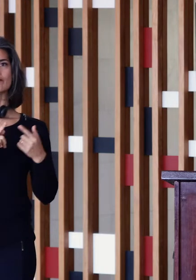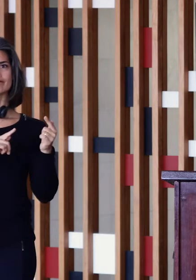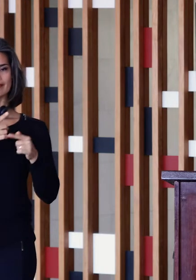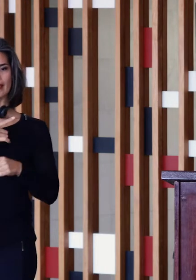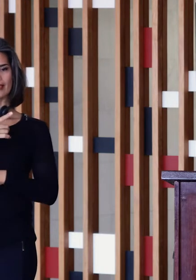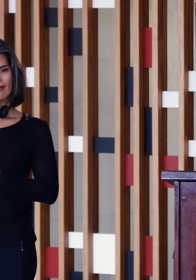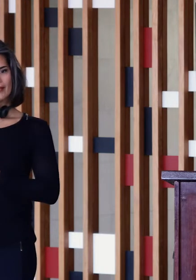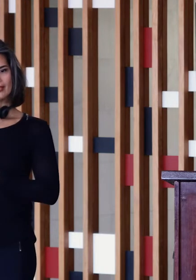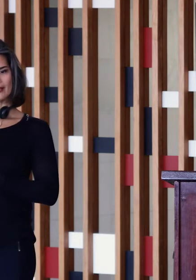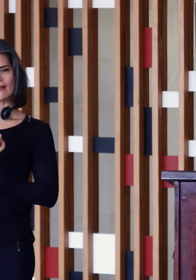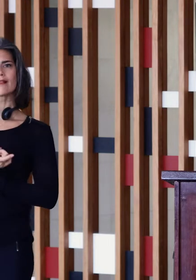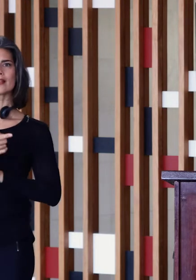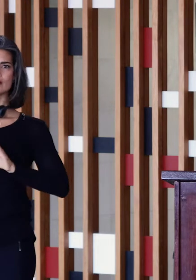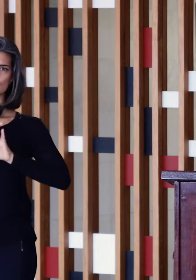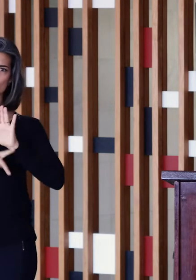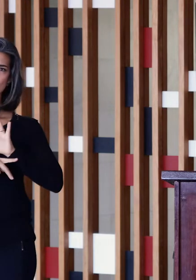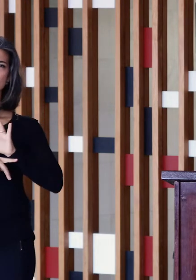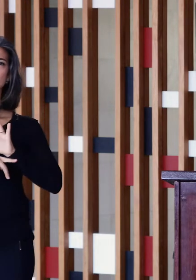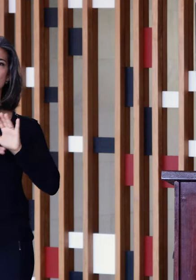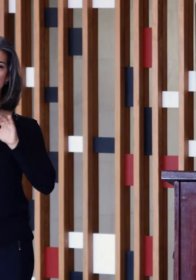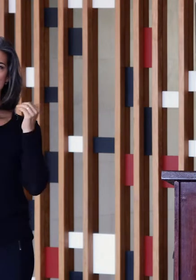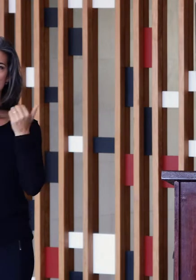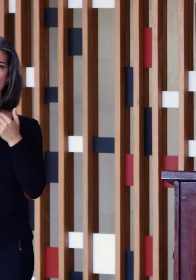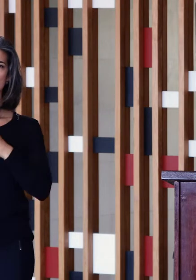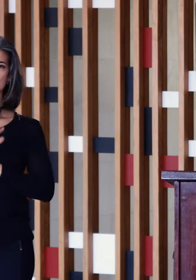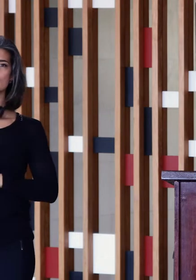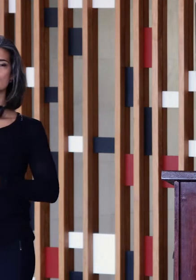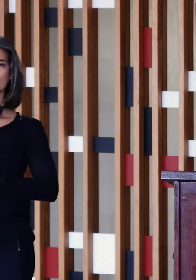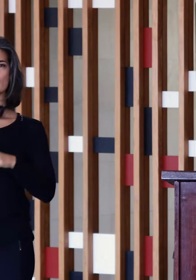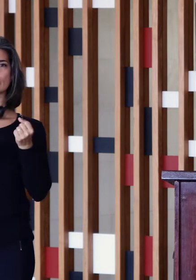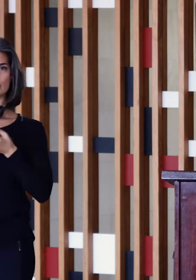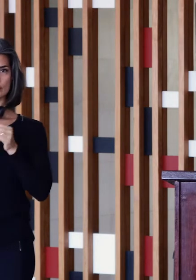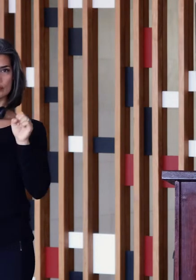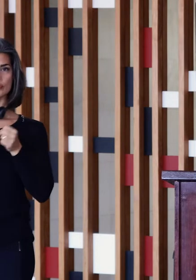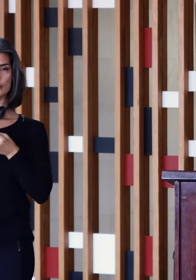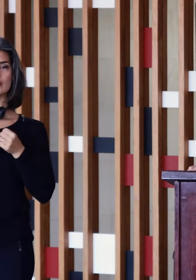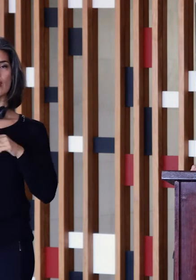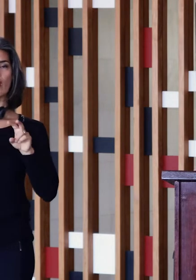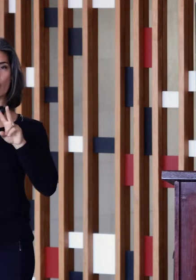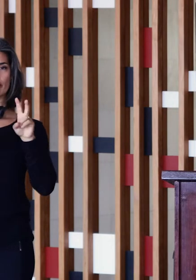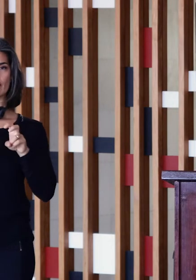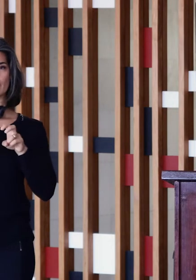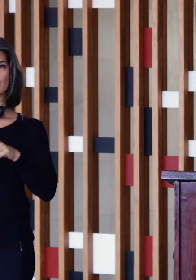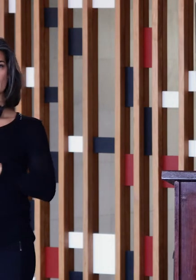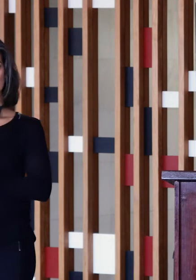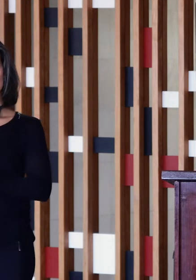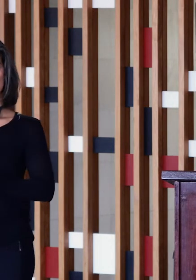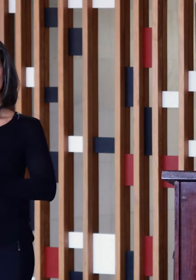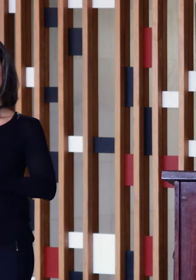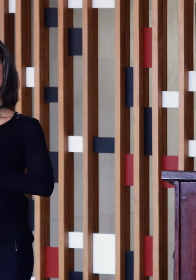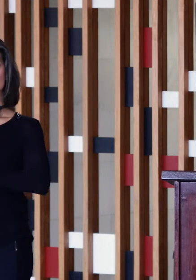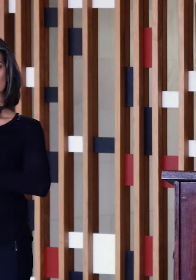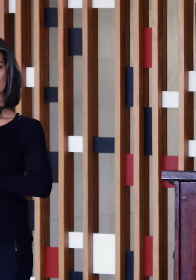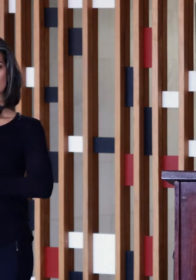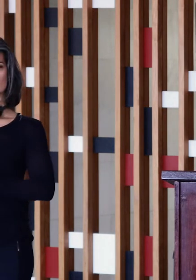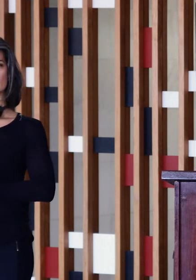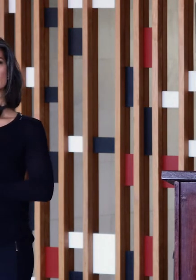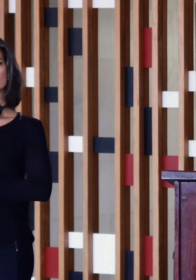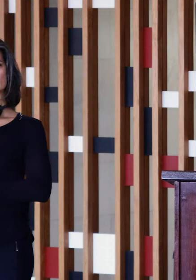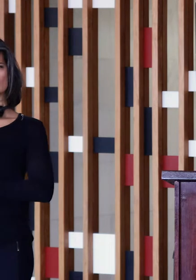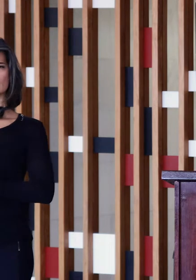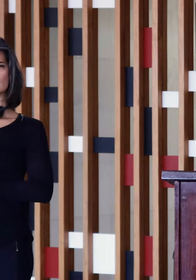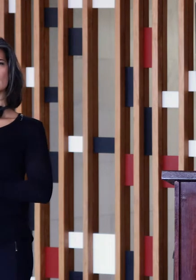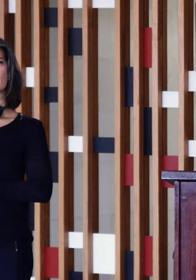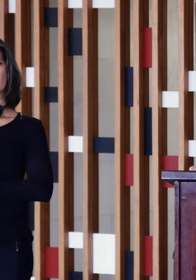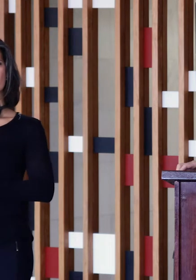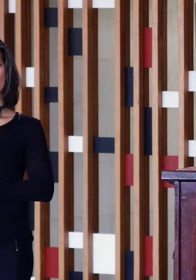reunião que ele teve hoje na Confederação Nacional da Indústria, e é um tema que aqui no Brasil, na chancelaria brasileira, nós vemos como